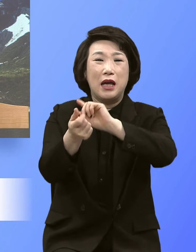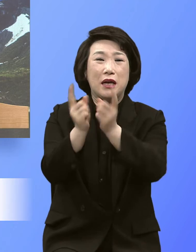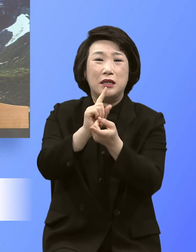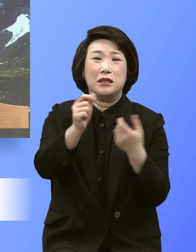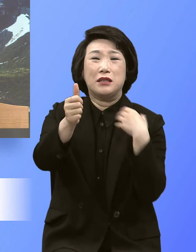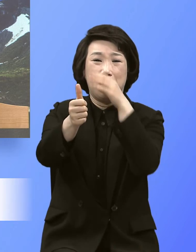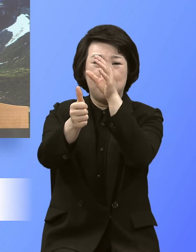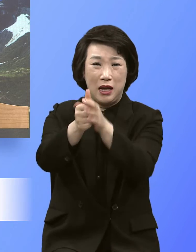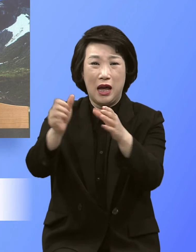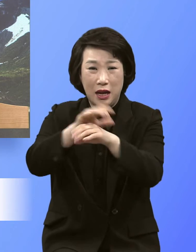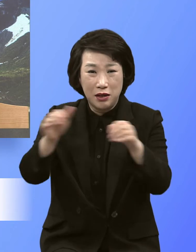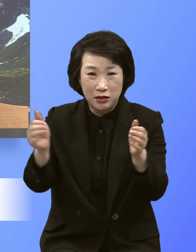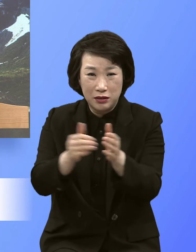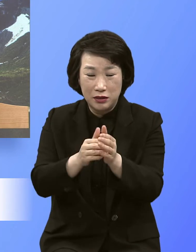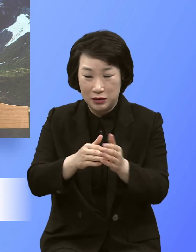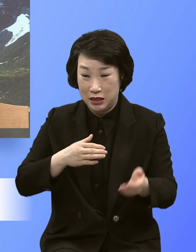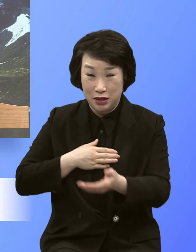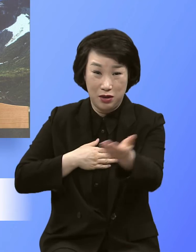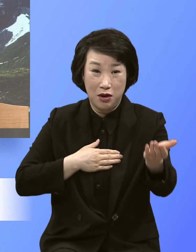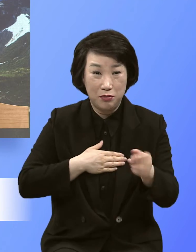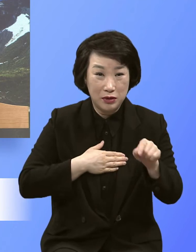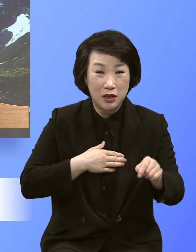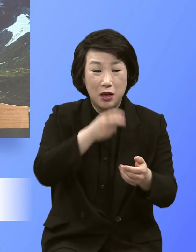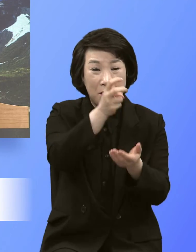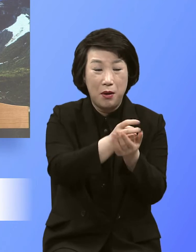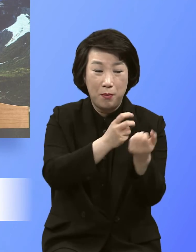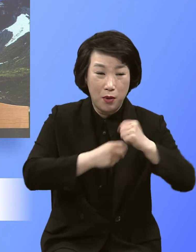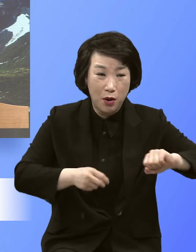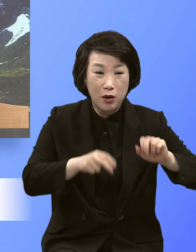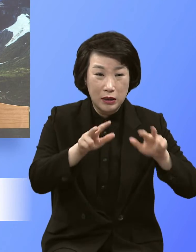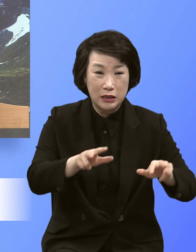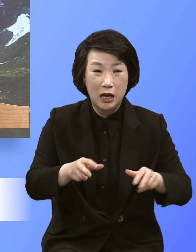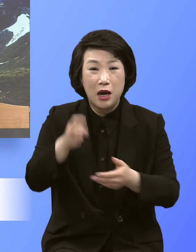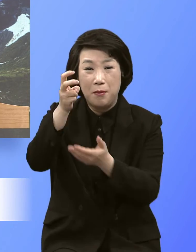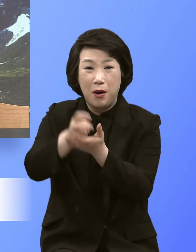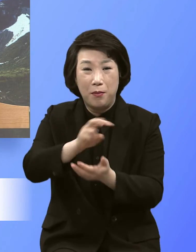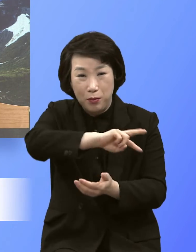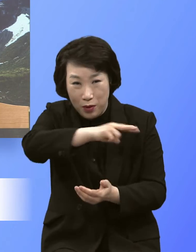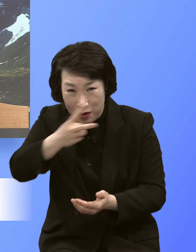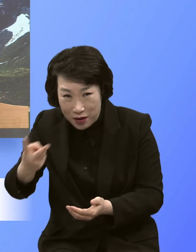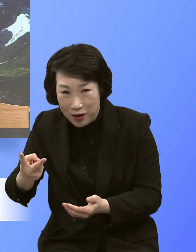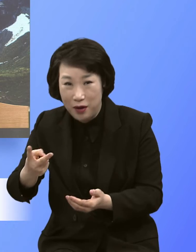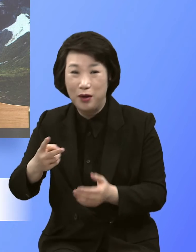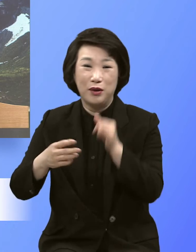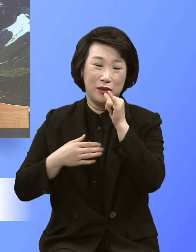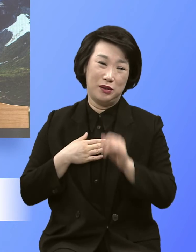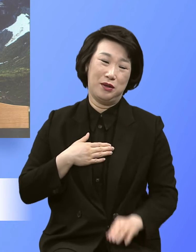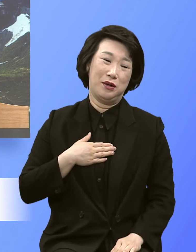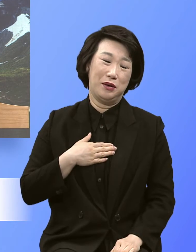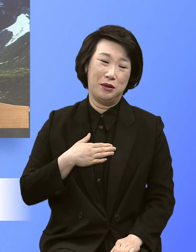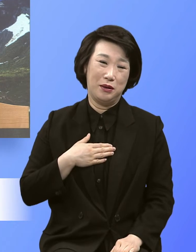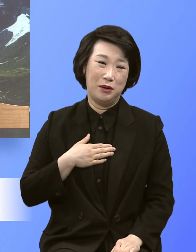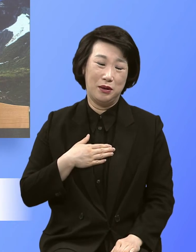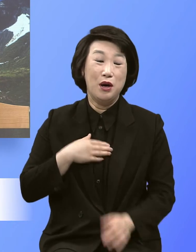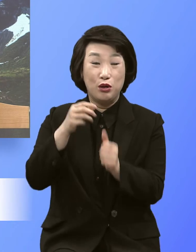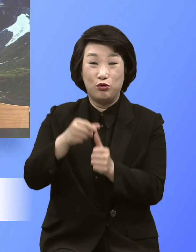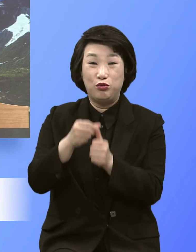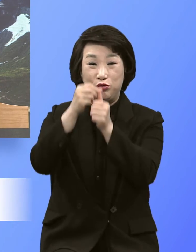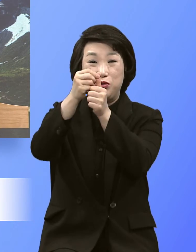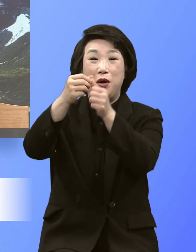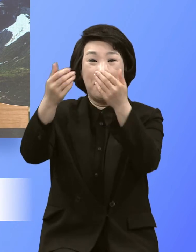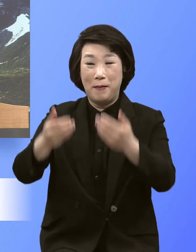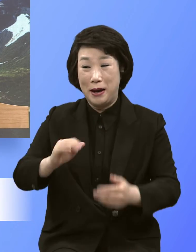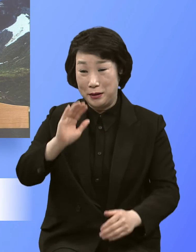해결하고 여러분을 질서 파괴범에서 질서 위에 올려놓으셨다 이 말이야. 구원 받았다